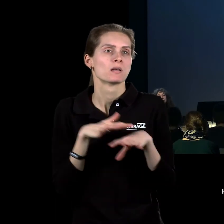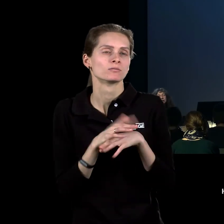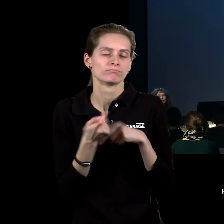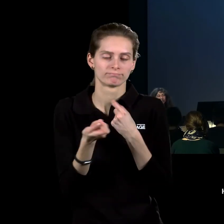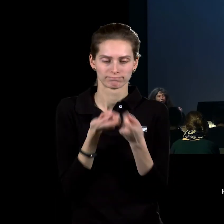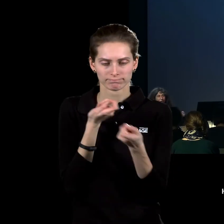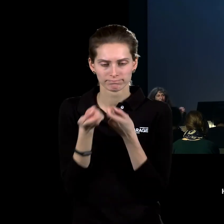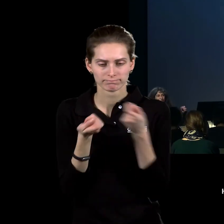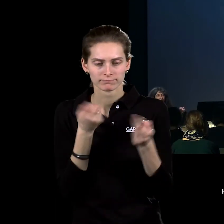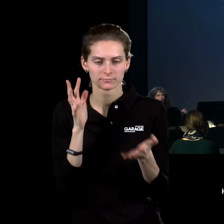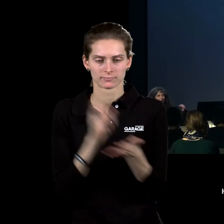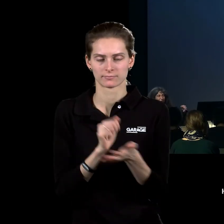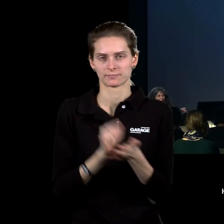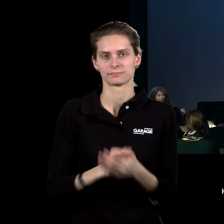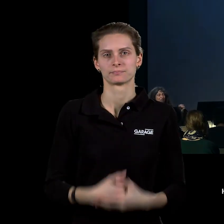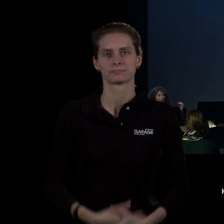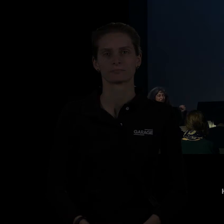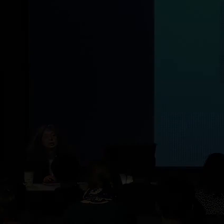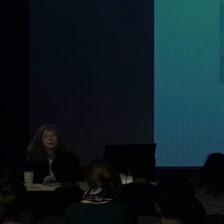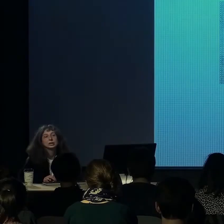кропотливое занятие.